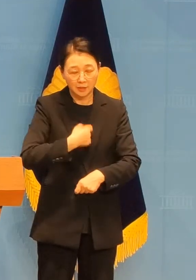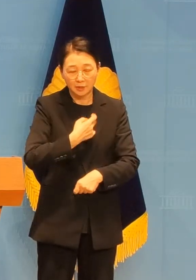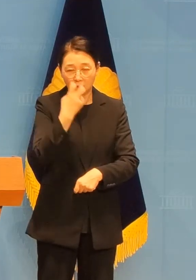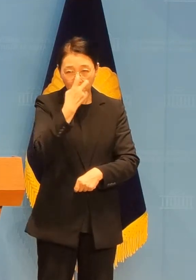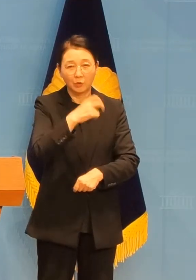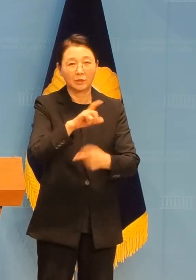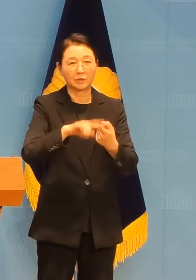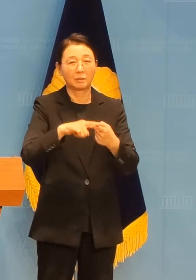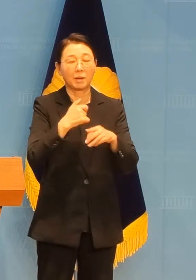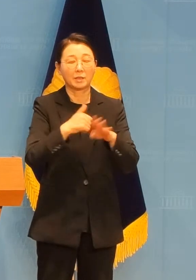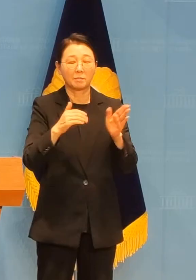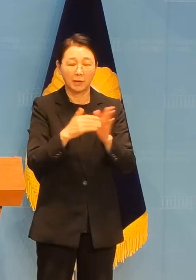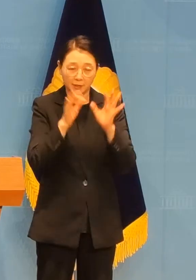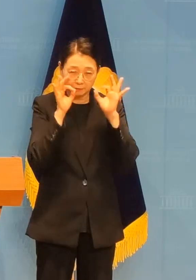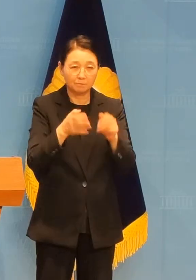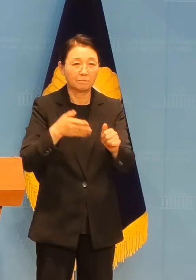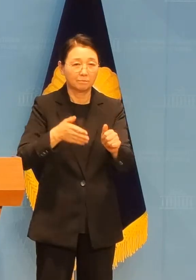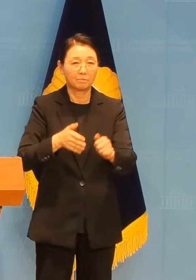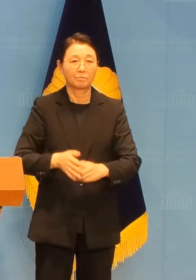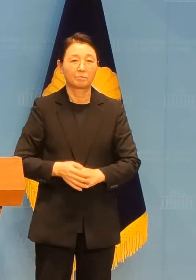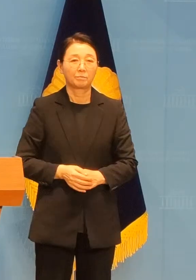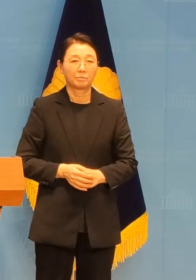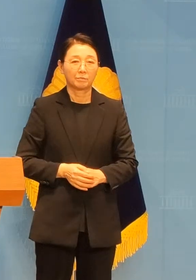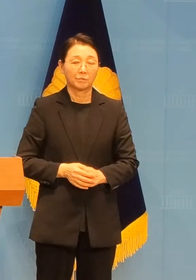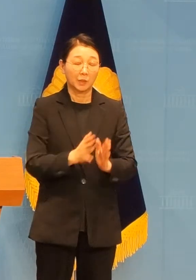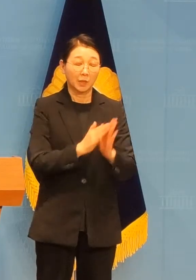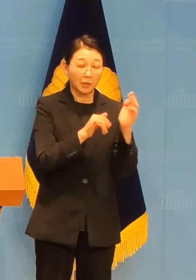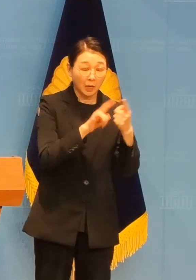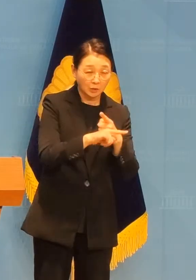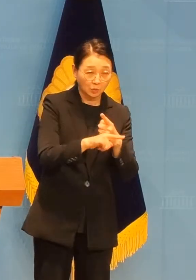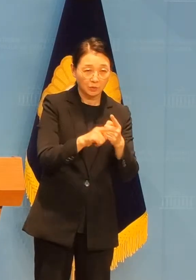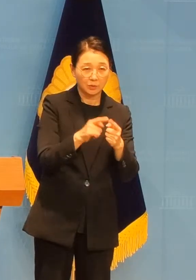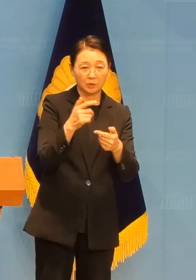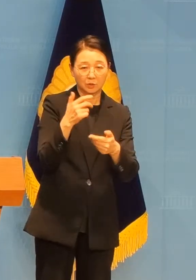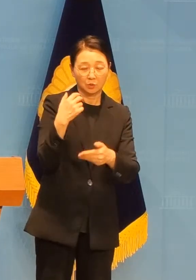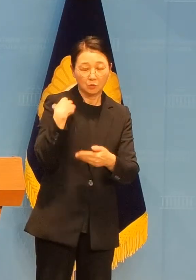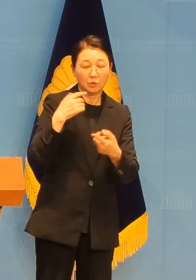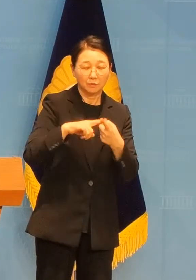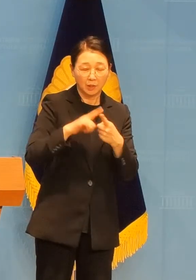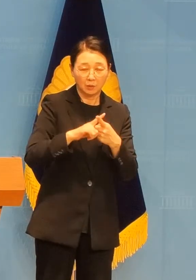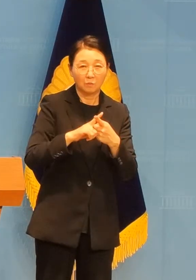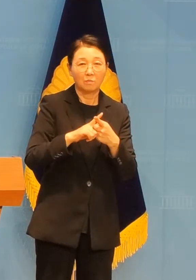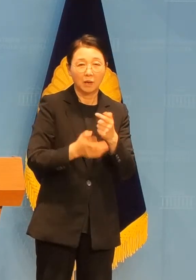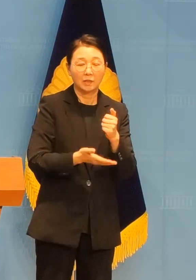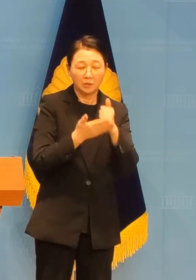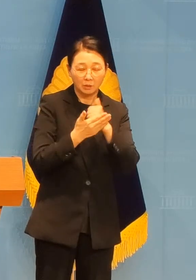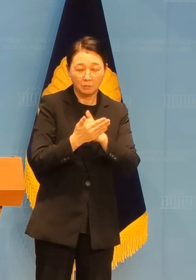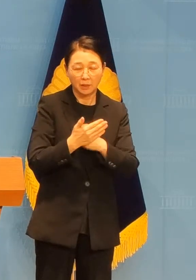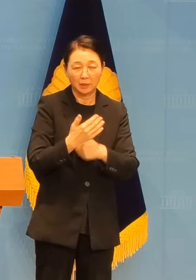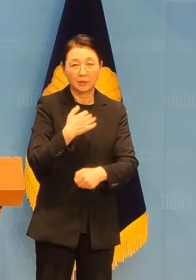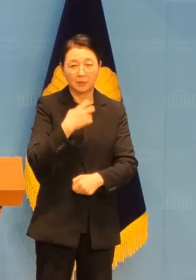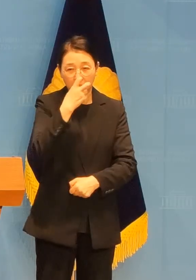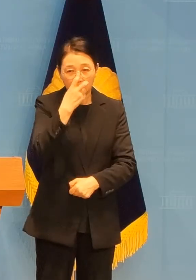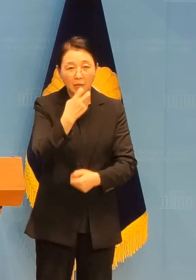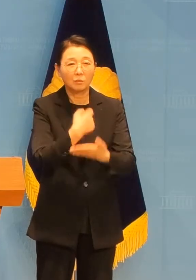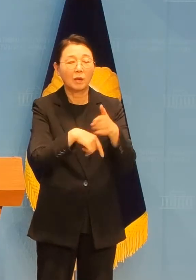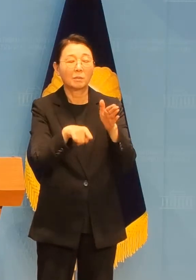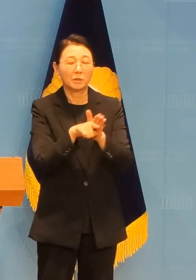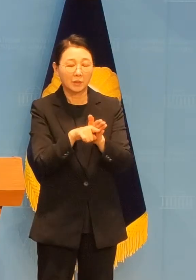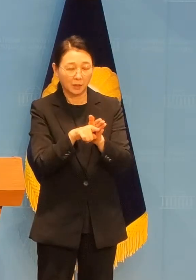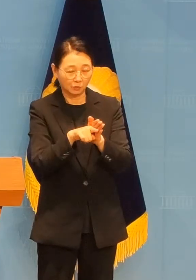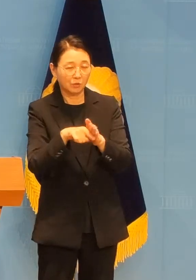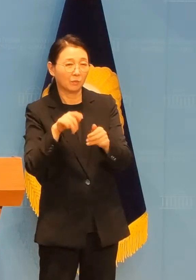끝까지 주시하겠습니다. 유가족이 주체로 존중받는 진상규명이 반드시 이루어지도록 함께